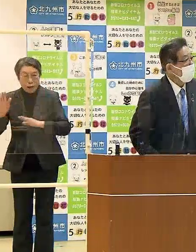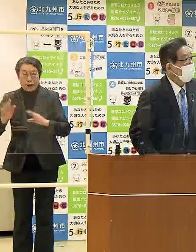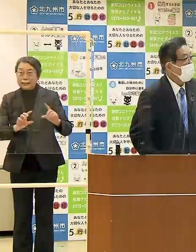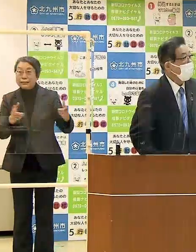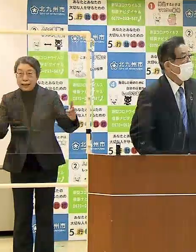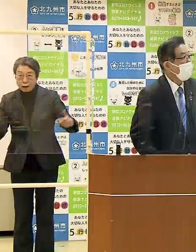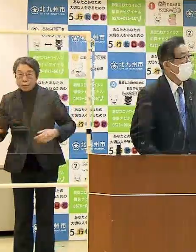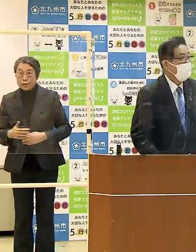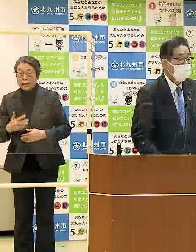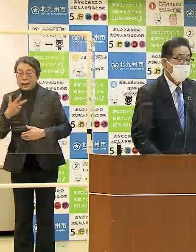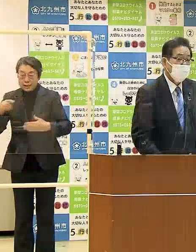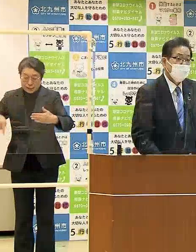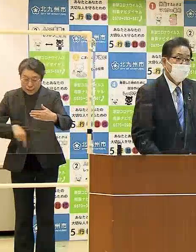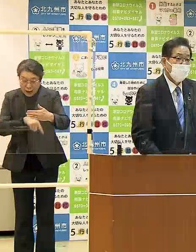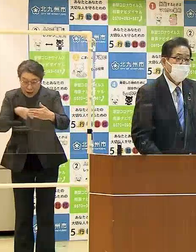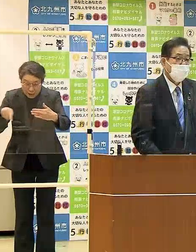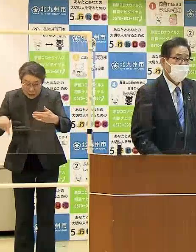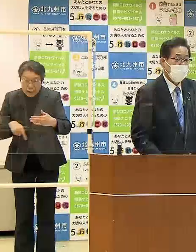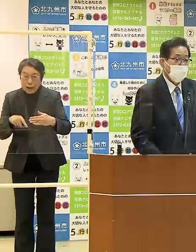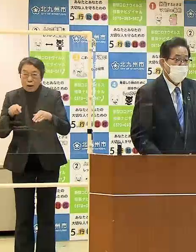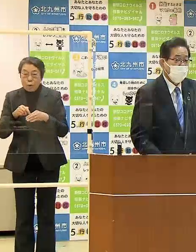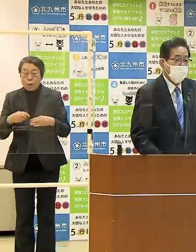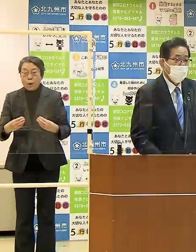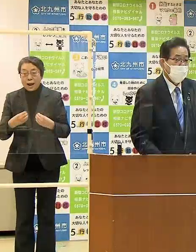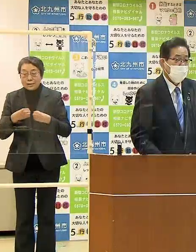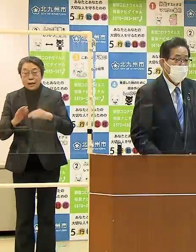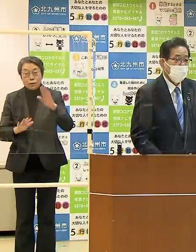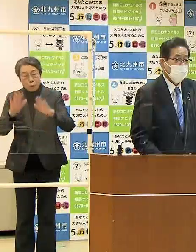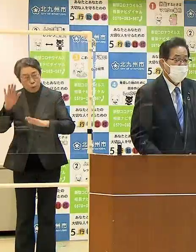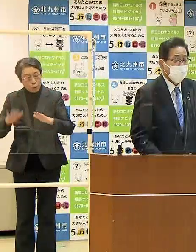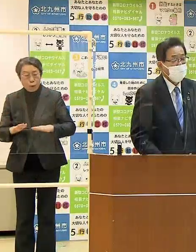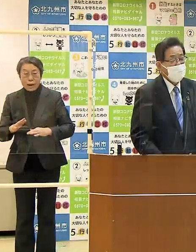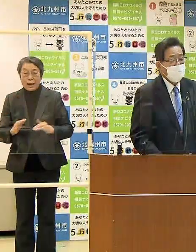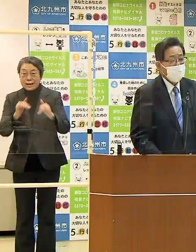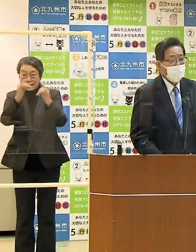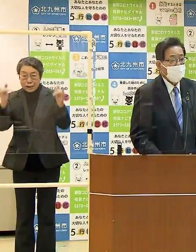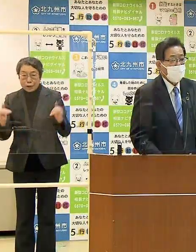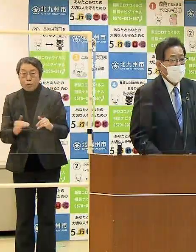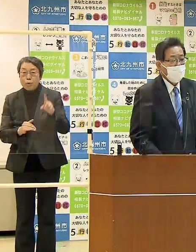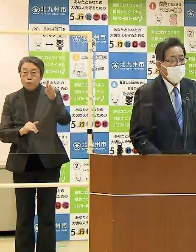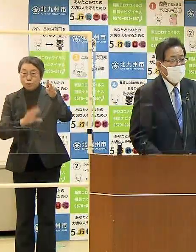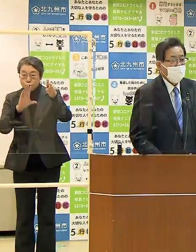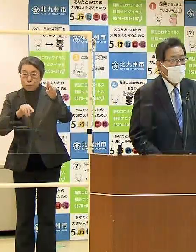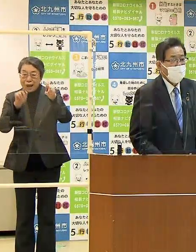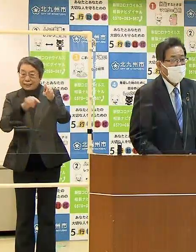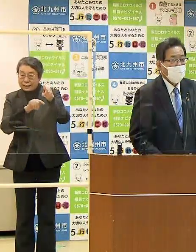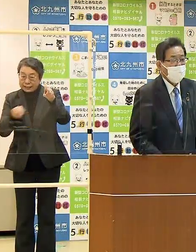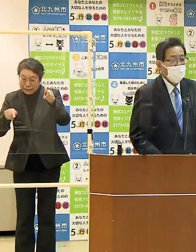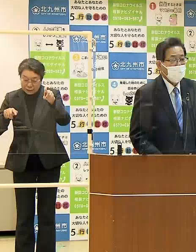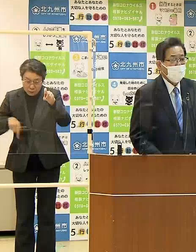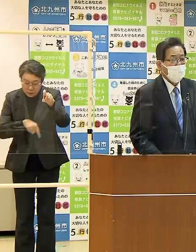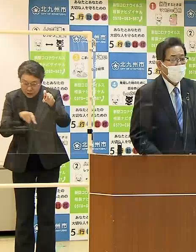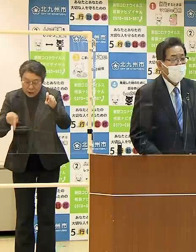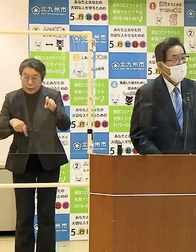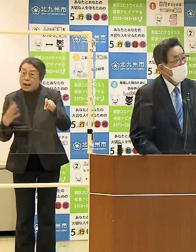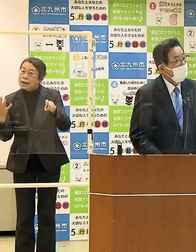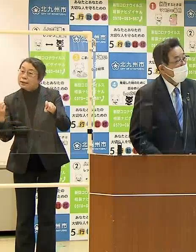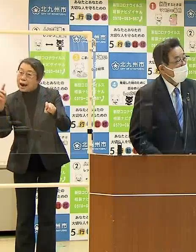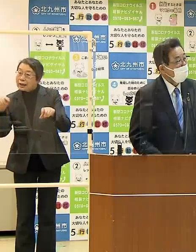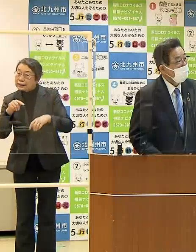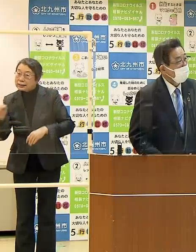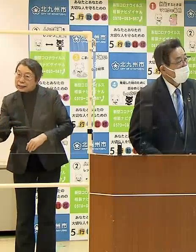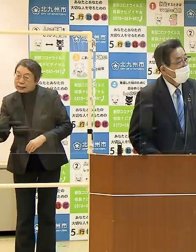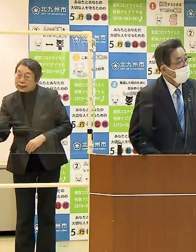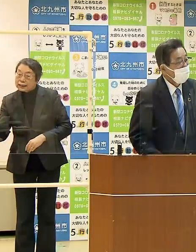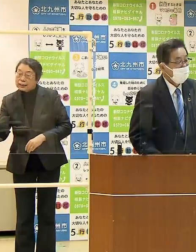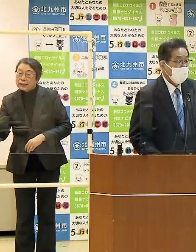考えるときに人口10万人当たり直近週間で何人この